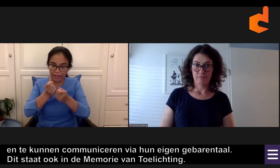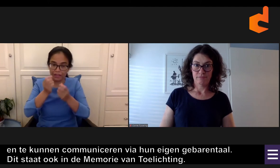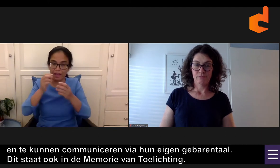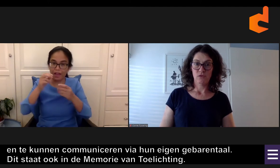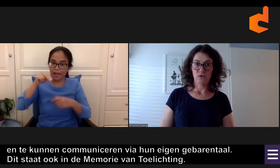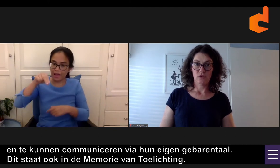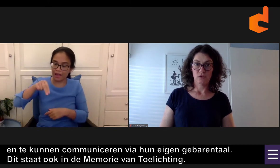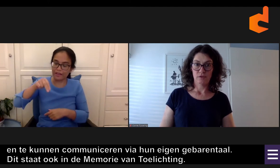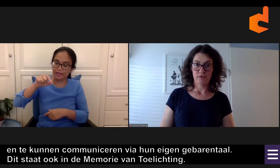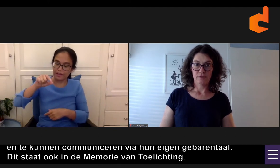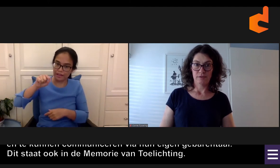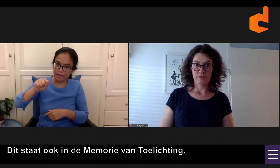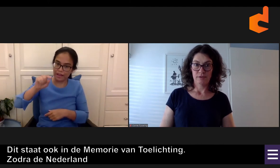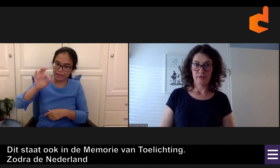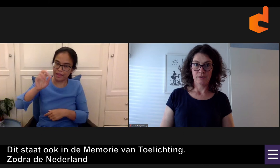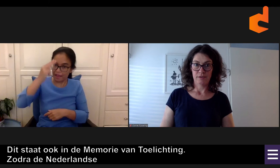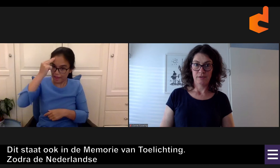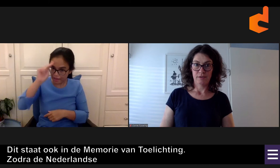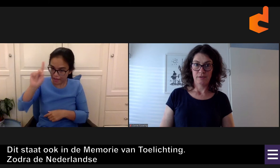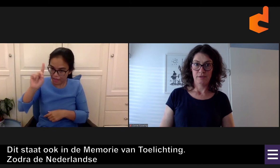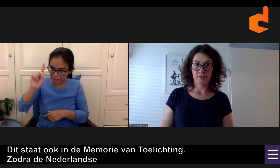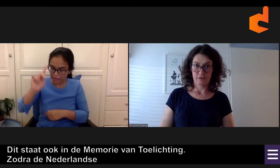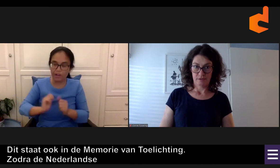Zodra de Nederlandse overheid de NGT erkent.